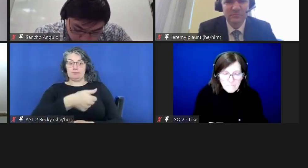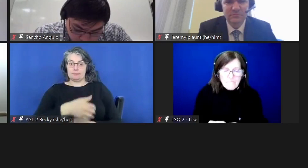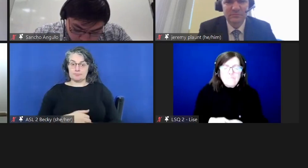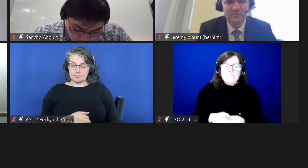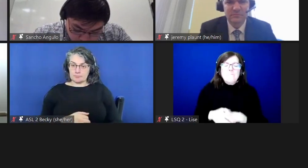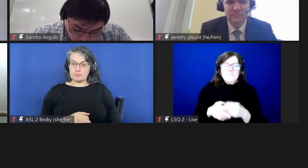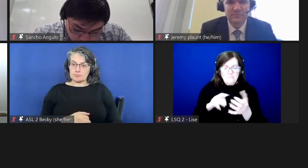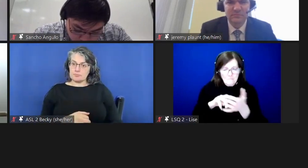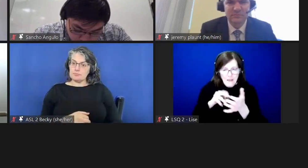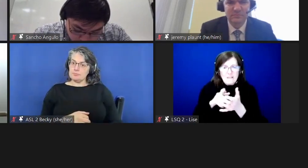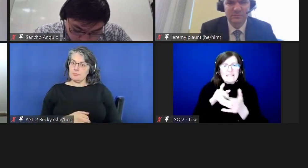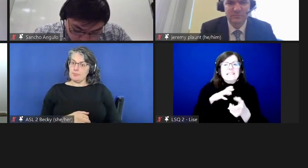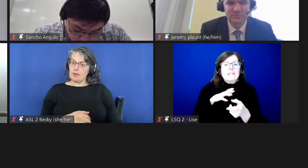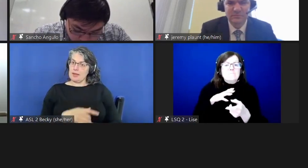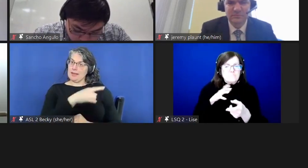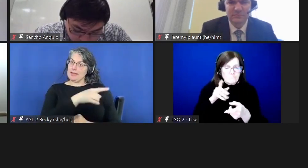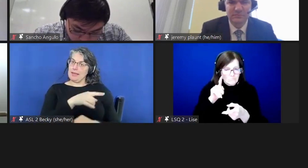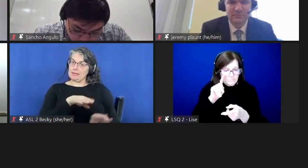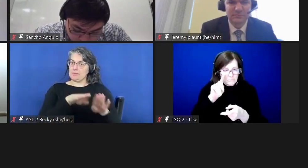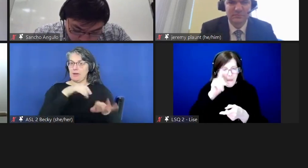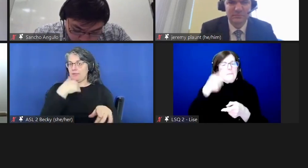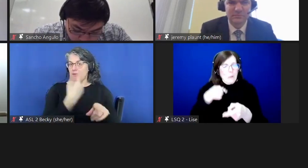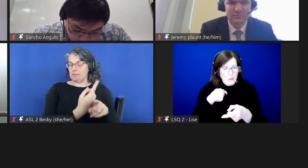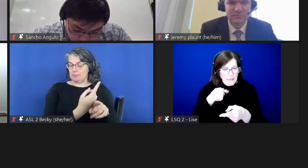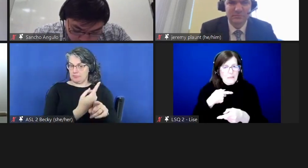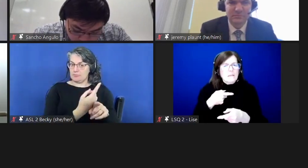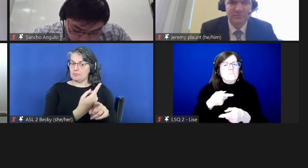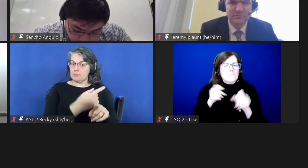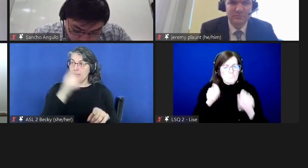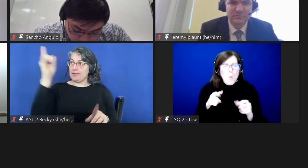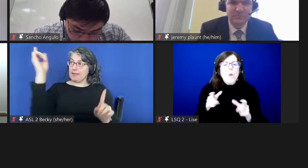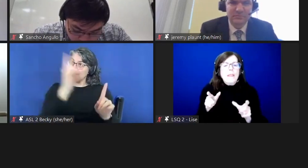tout à fait habilité à vous défendre.